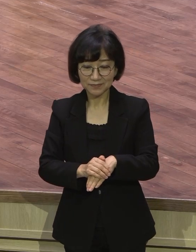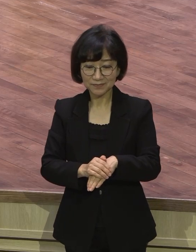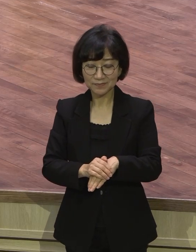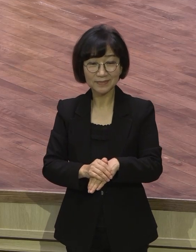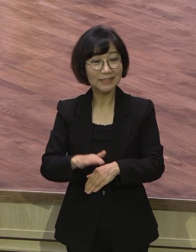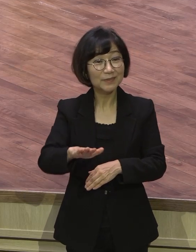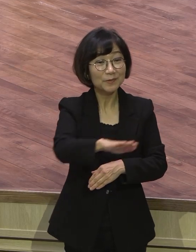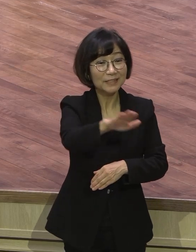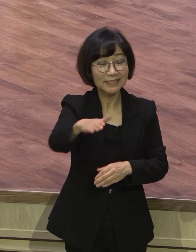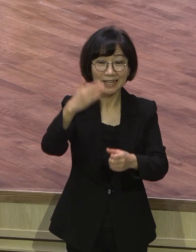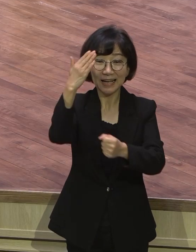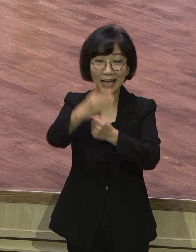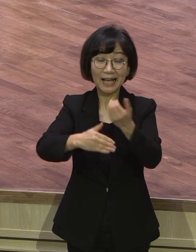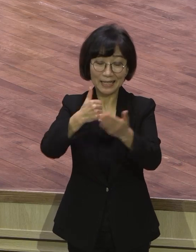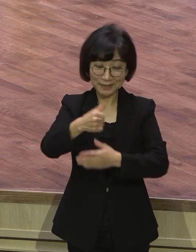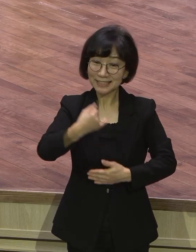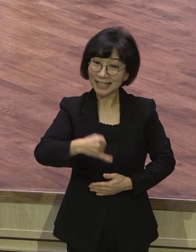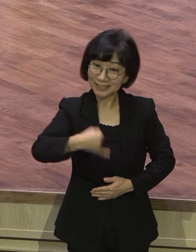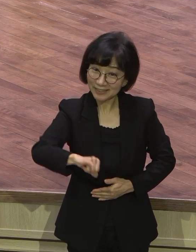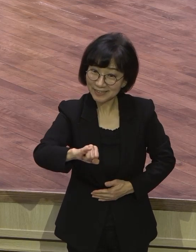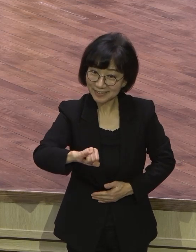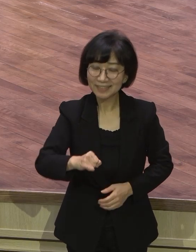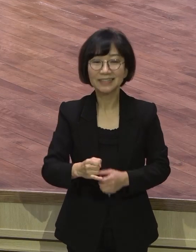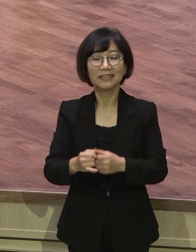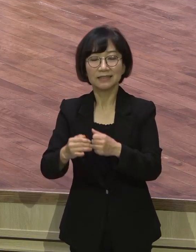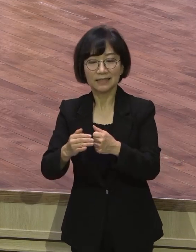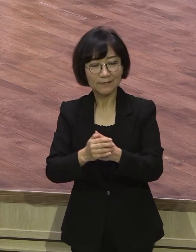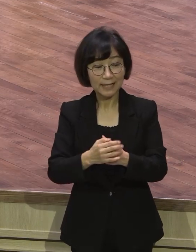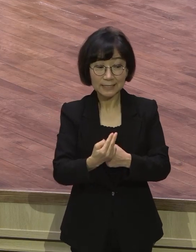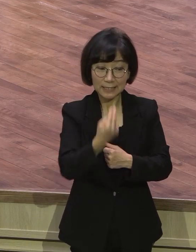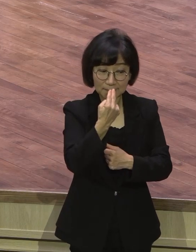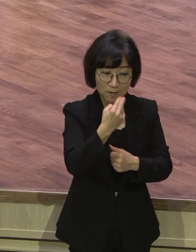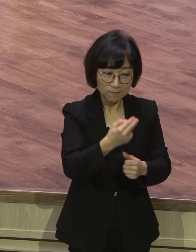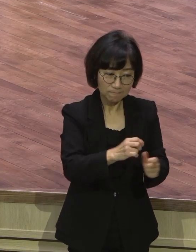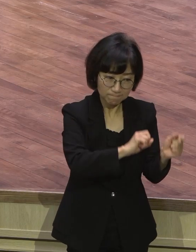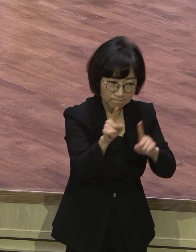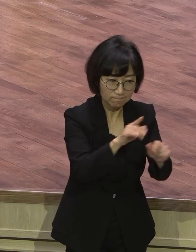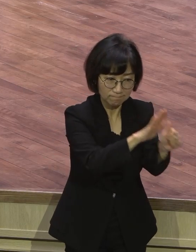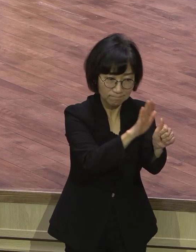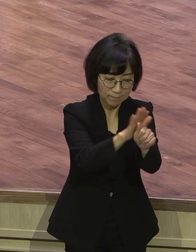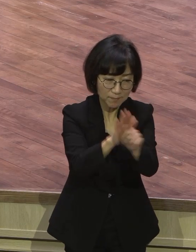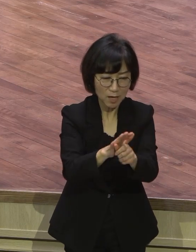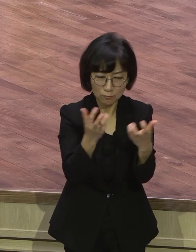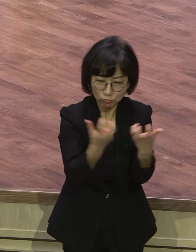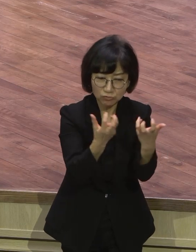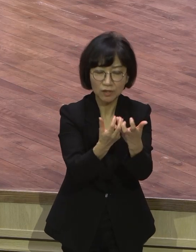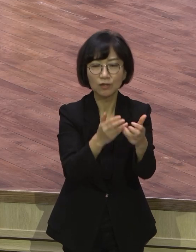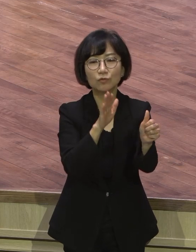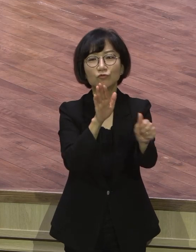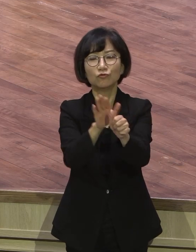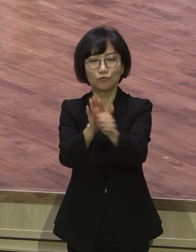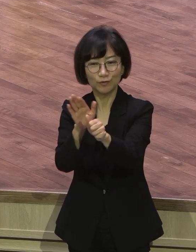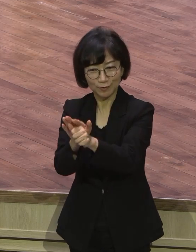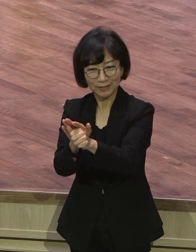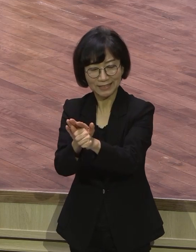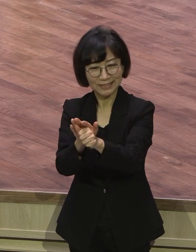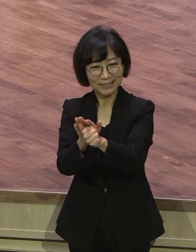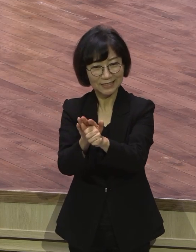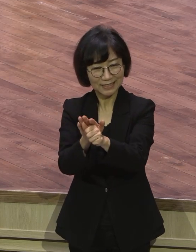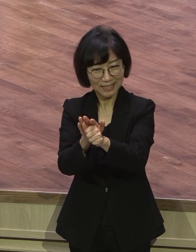예수님이 오신 이유처럼 생명을 얻게 하고 더 풍성이 얻게 하라 하십니다. 생명을